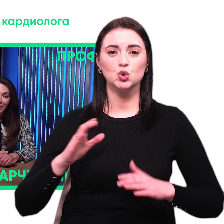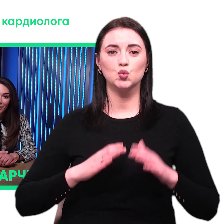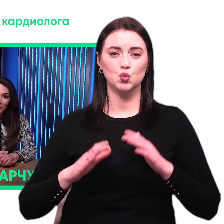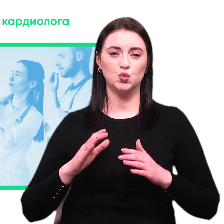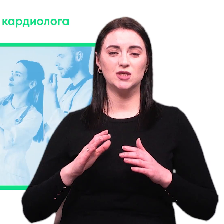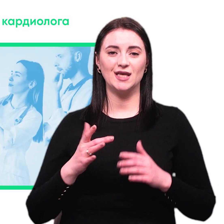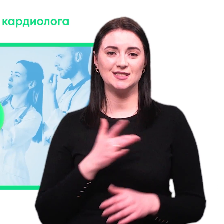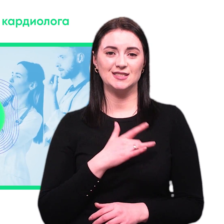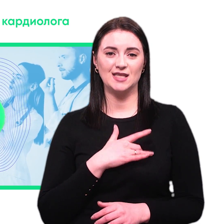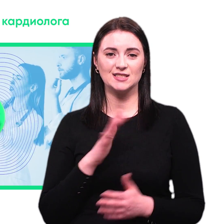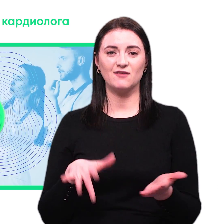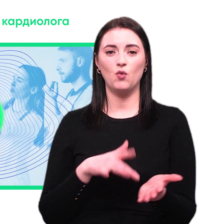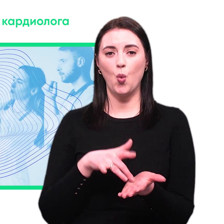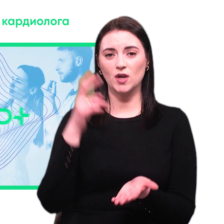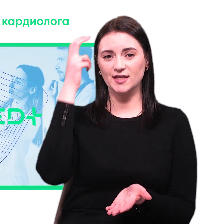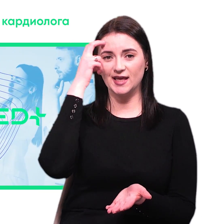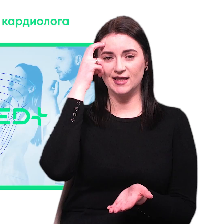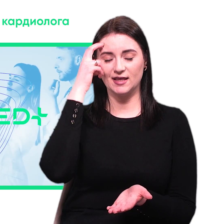городе Киеве.